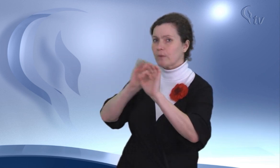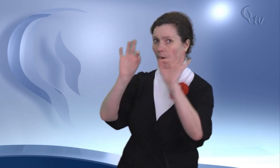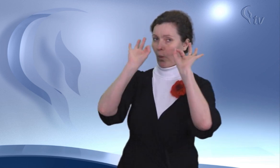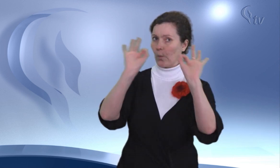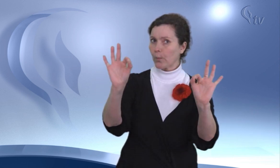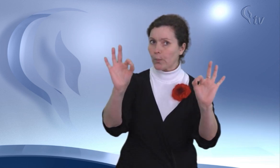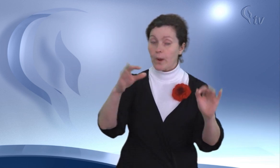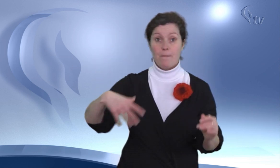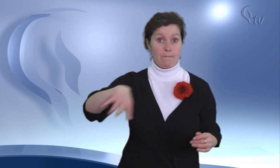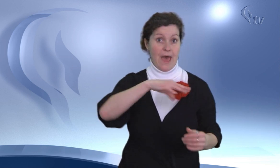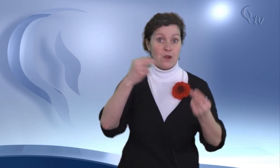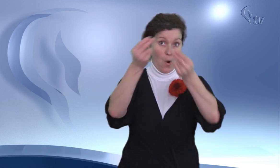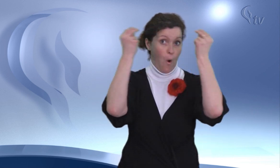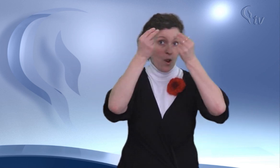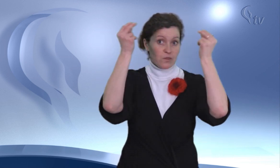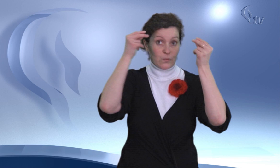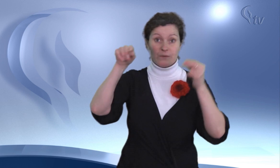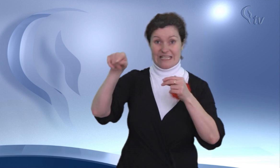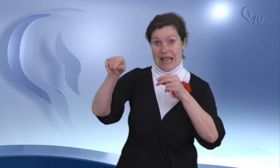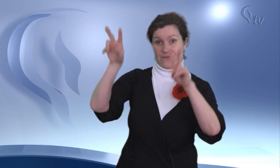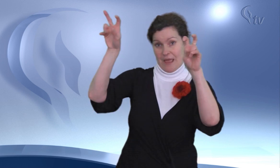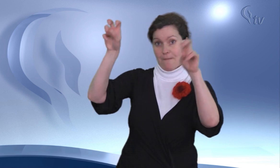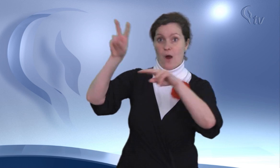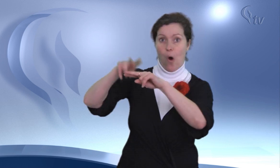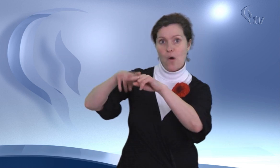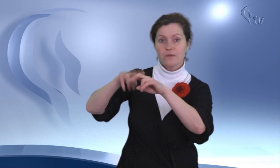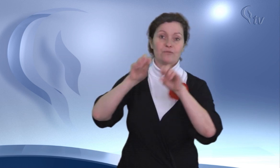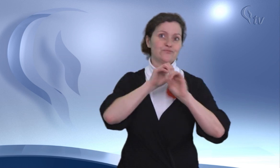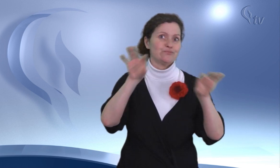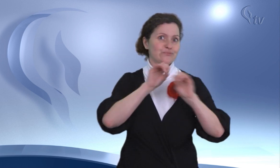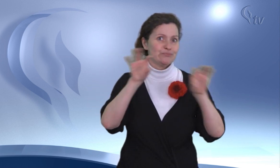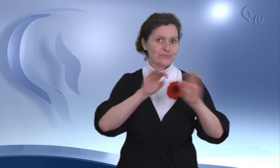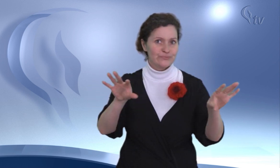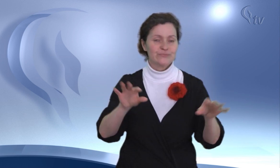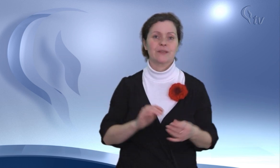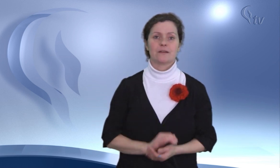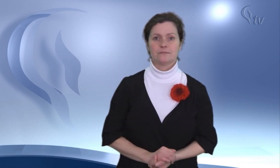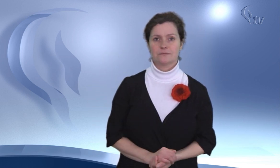on kuuljate kultuur. See koolitus avab just seda teemat.